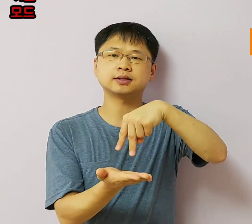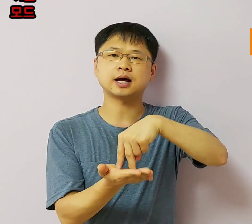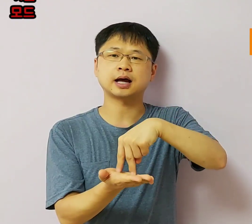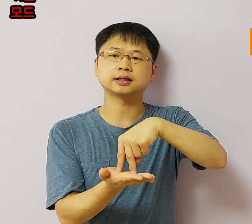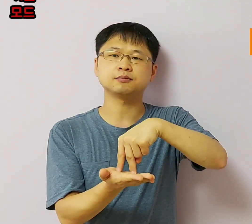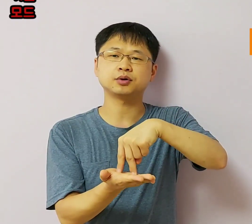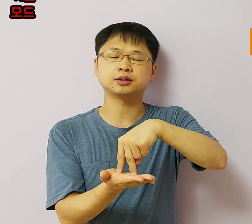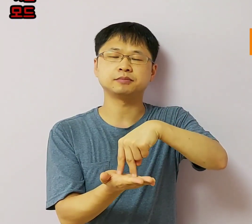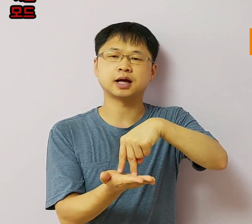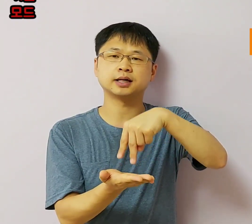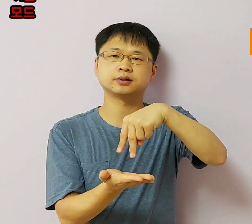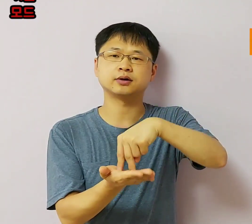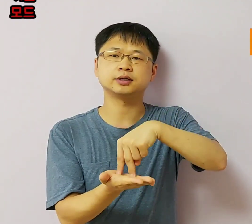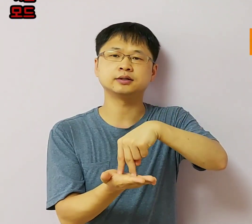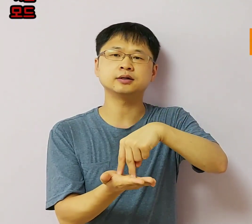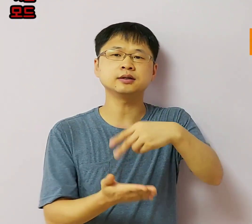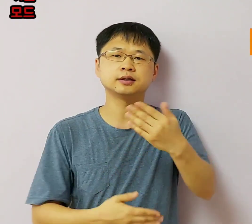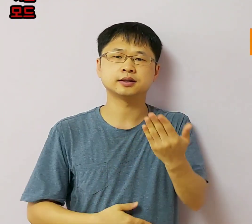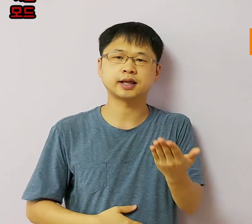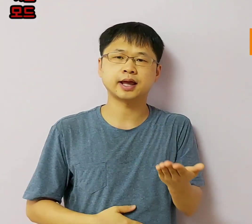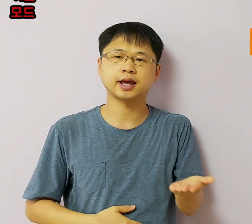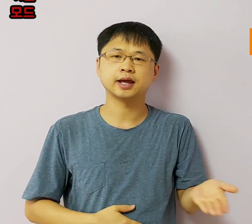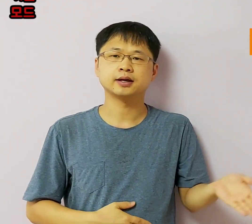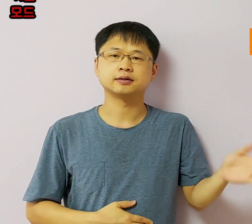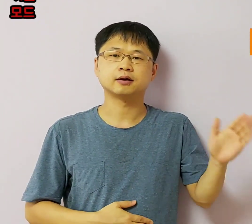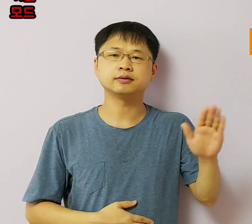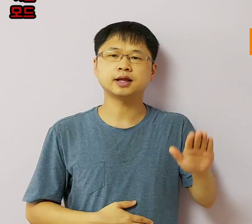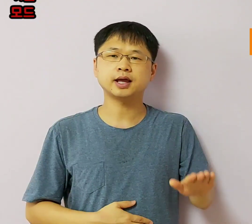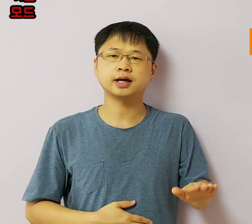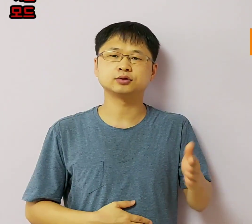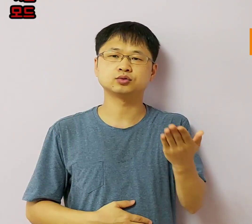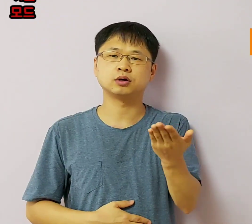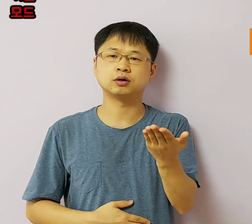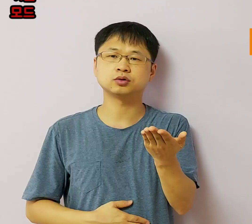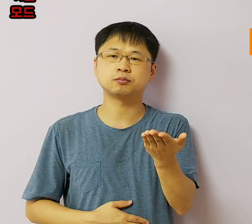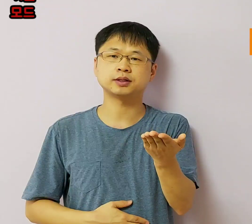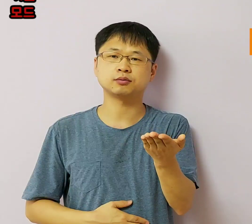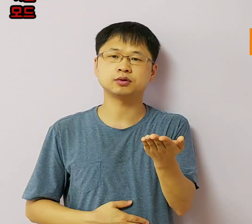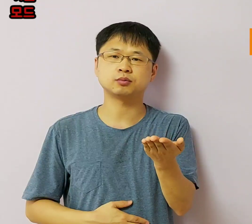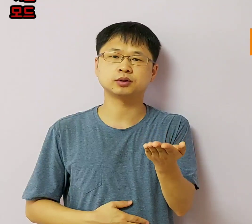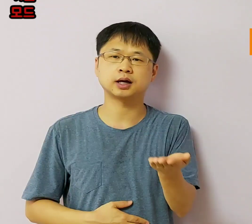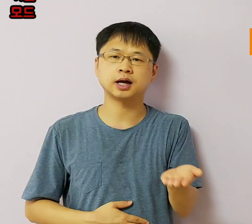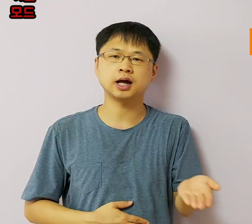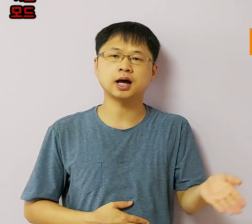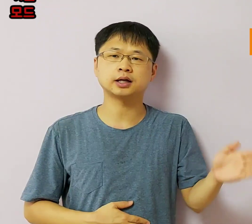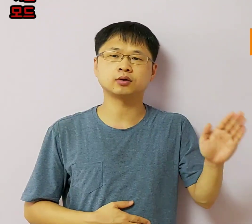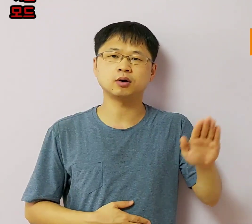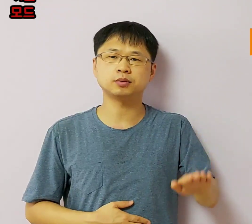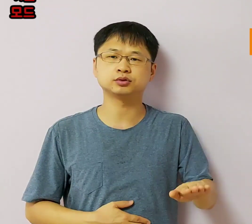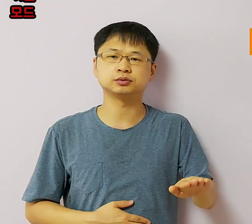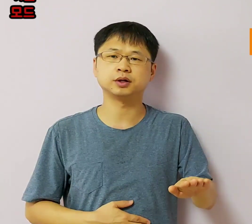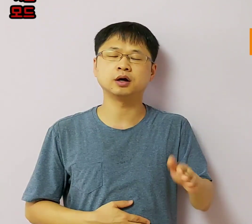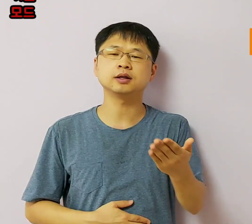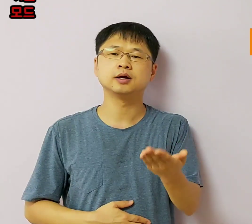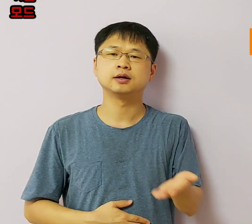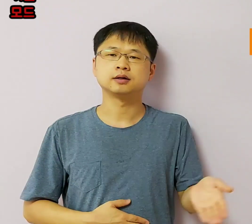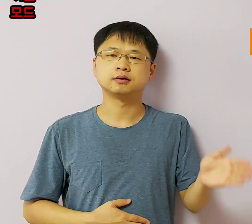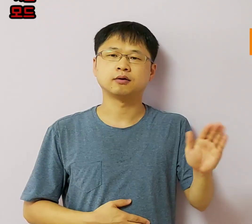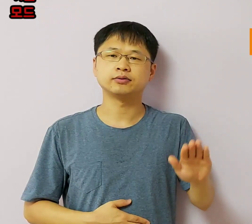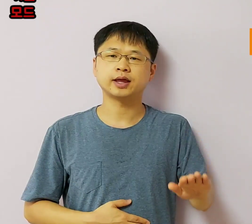서다 같은 표현입니다. 서 있는 데 그런데 하는 수어 손바닥 위로 보다가 아래로 엎어주시면